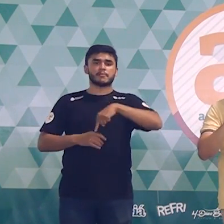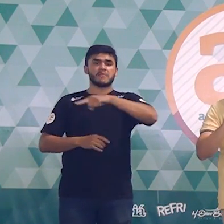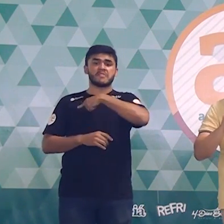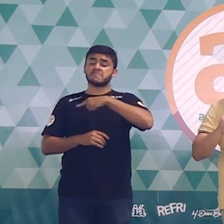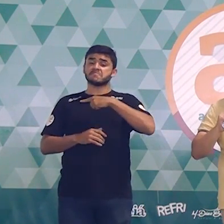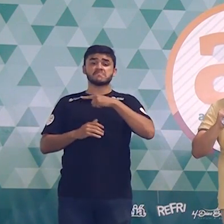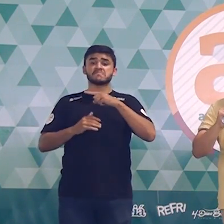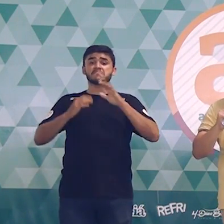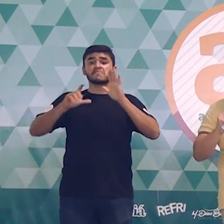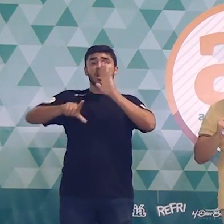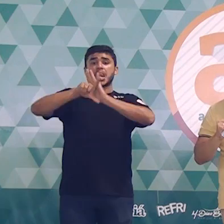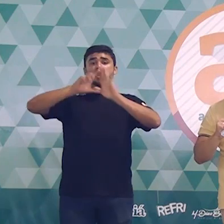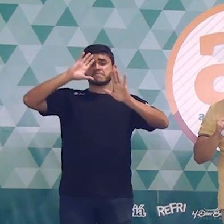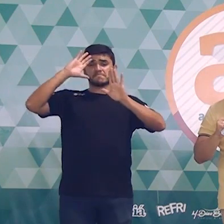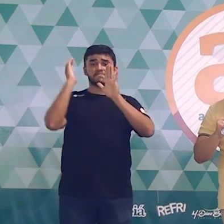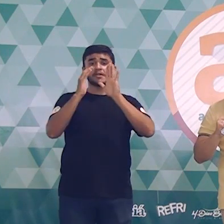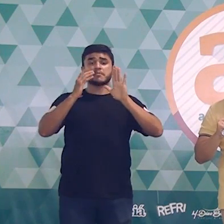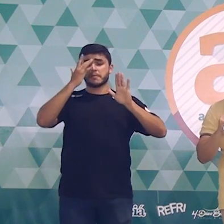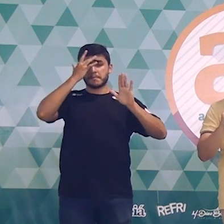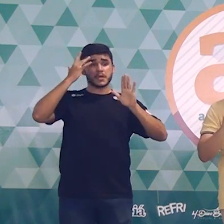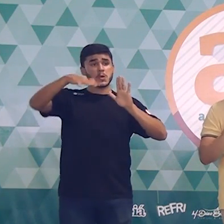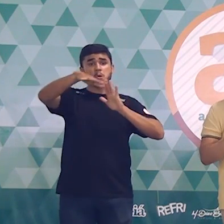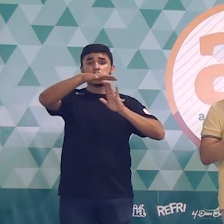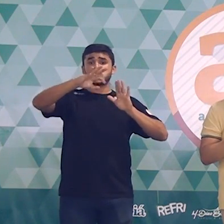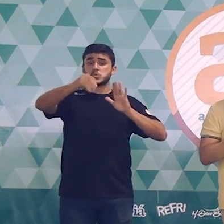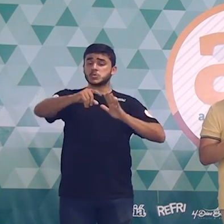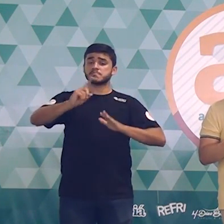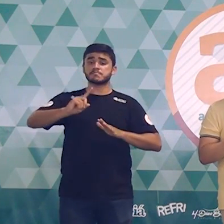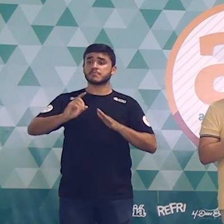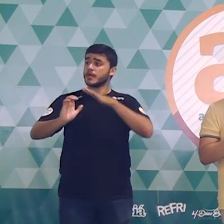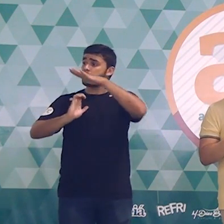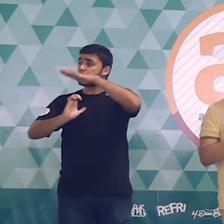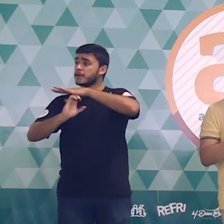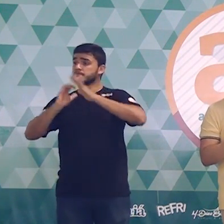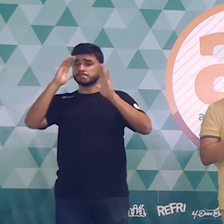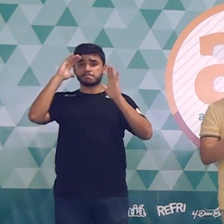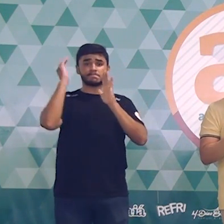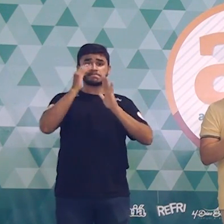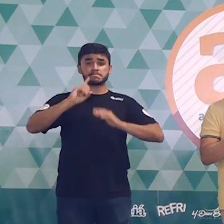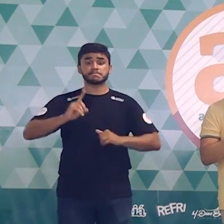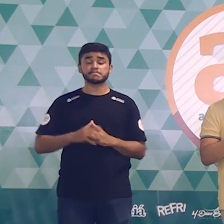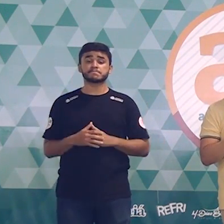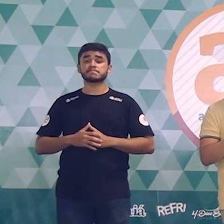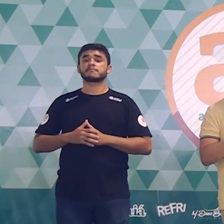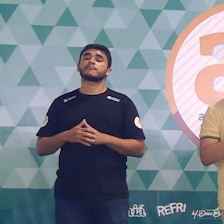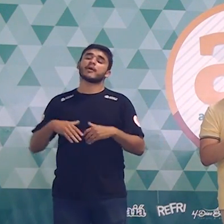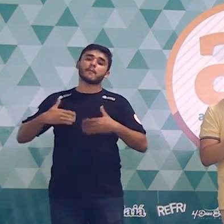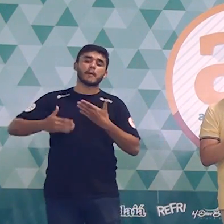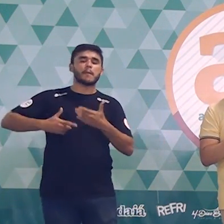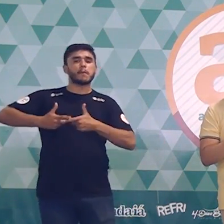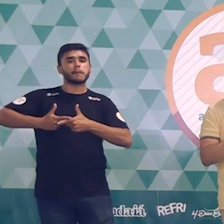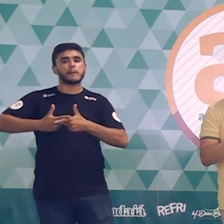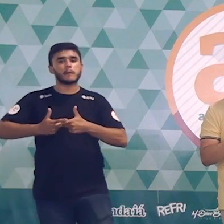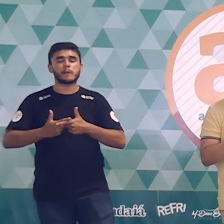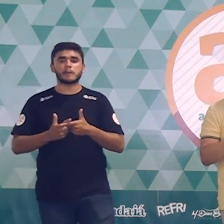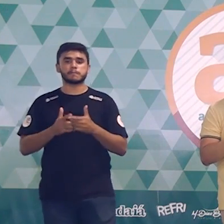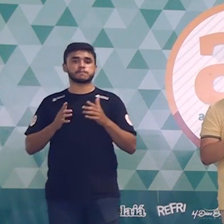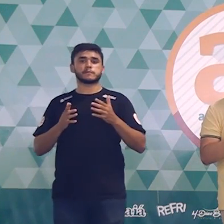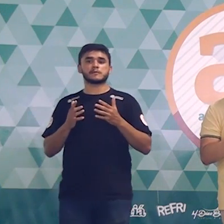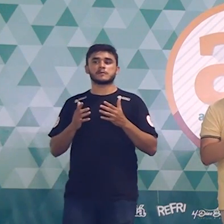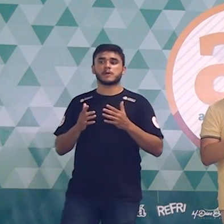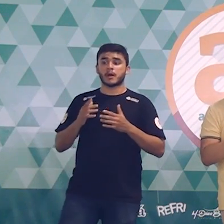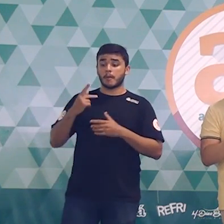você apresenta como virtude e depois cava um problema para poder gerar a problematização da redação,